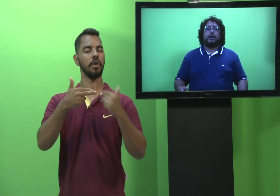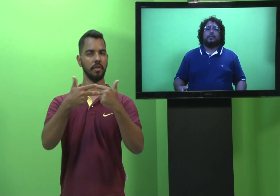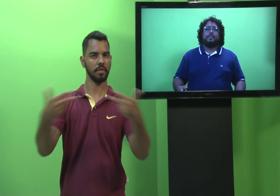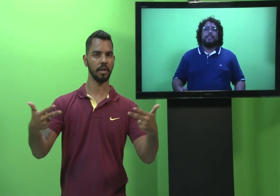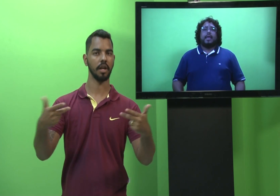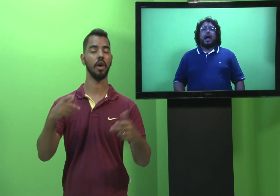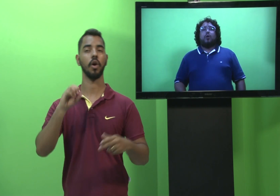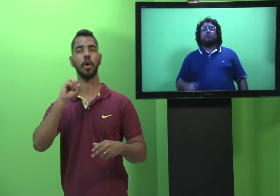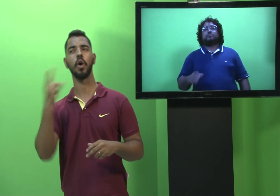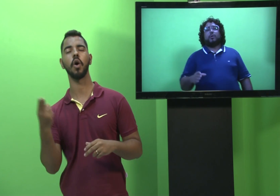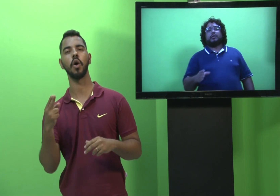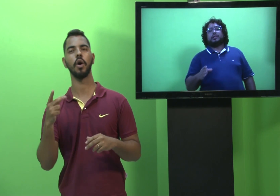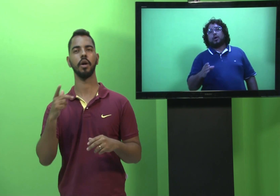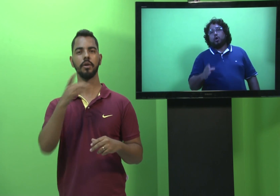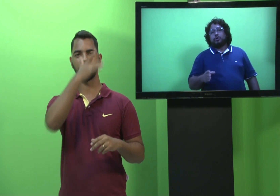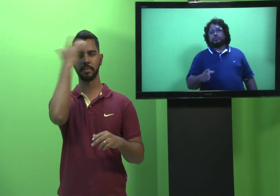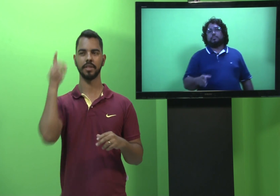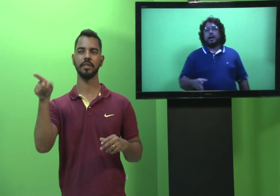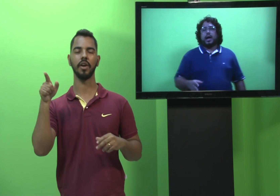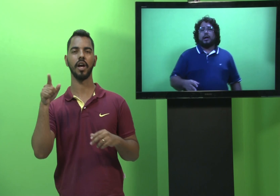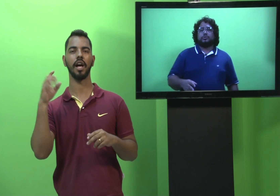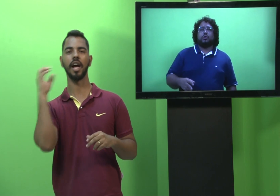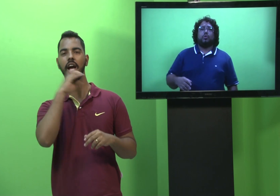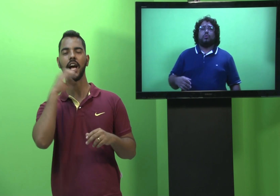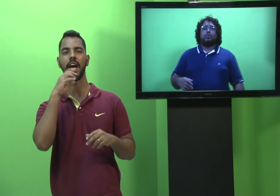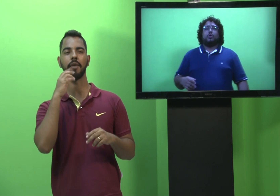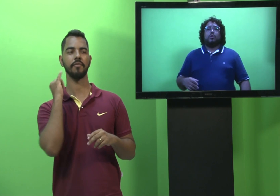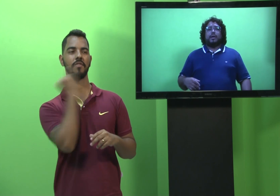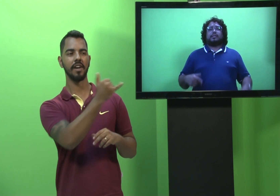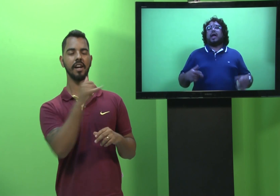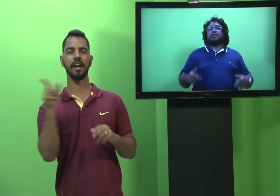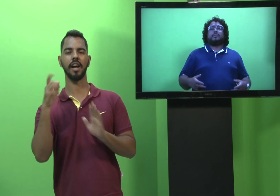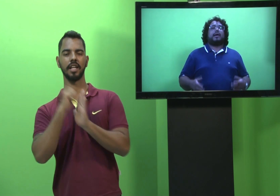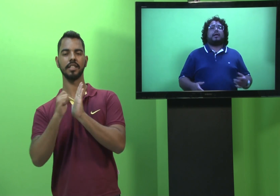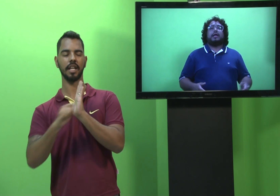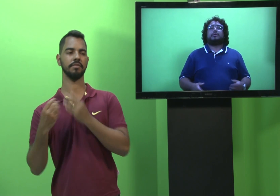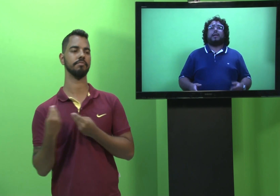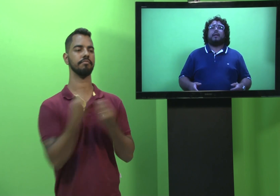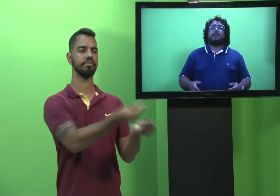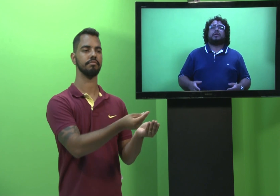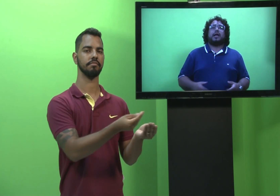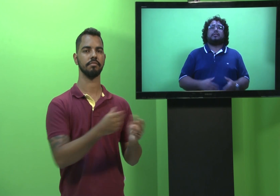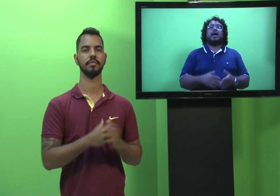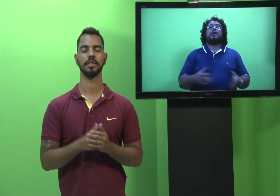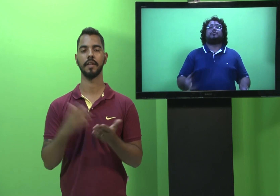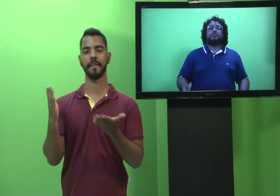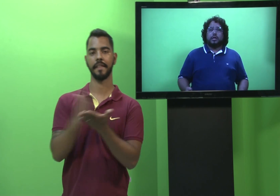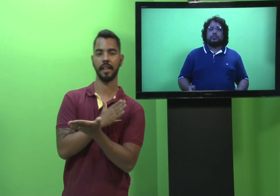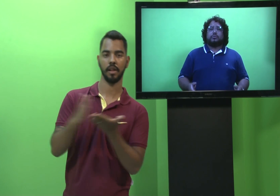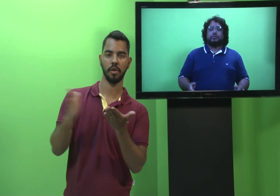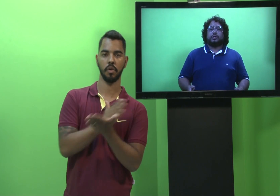alguém. Alguns podem ter código de barras ou uma tarja magnética para armazenar dados nele